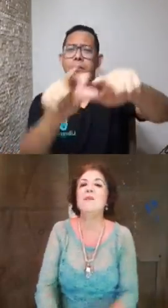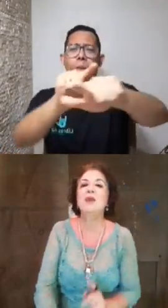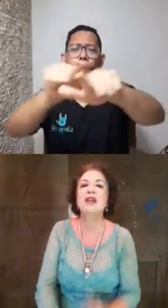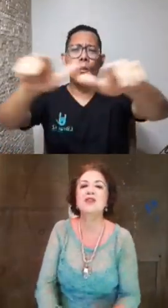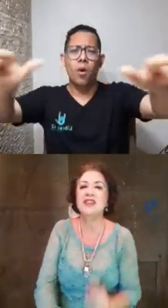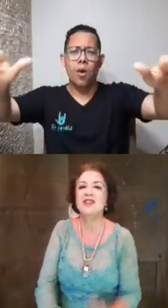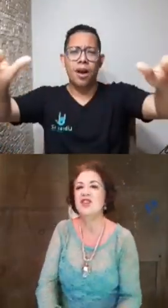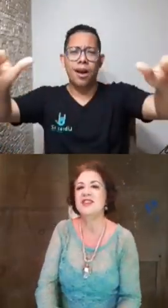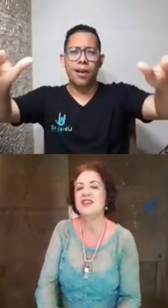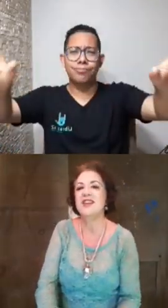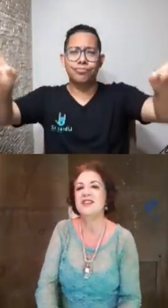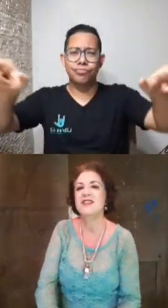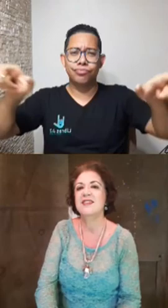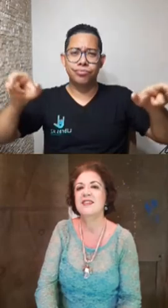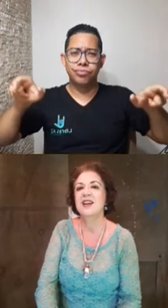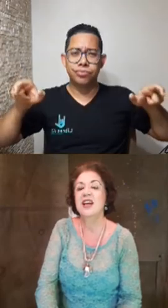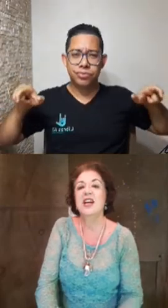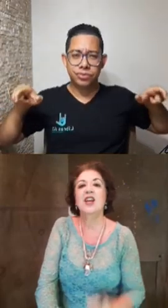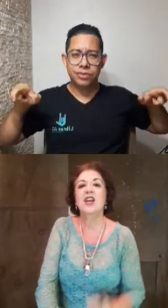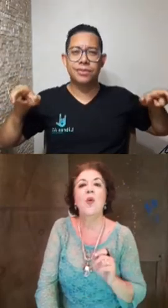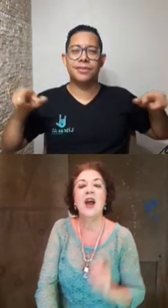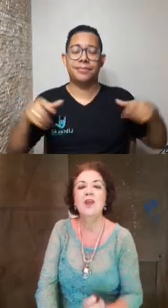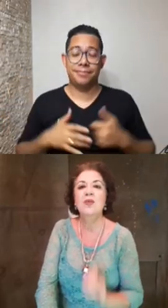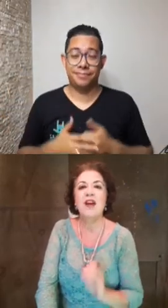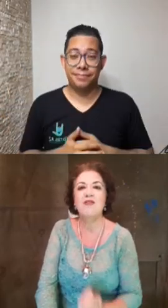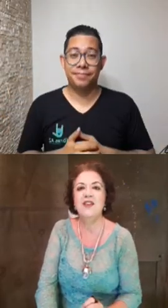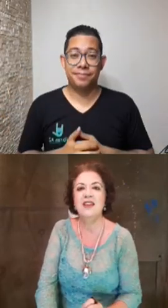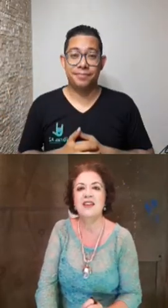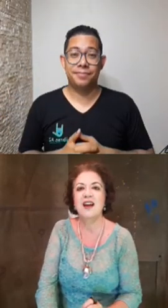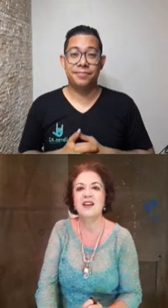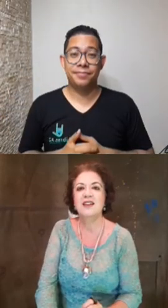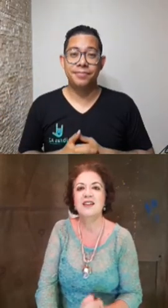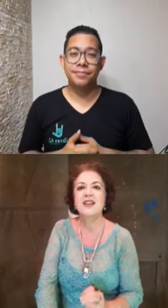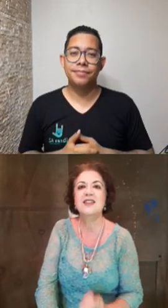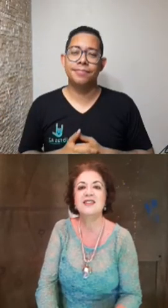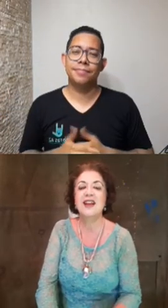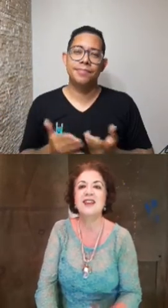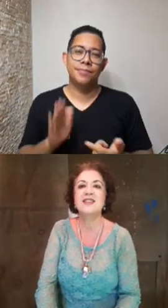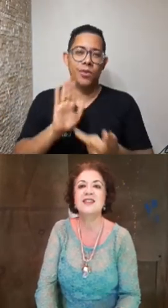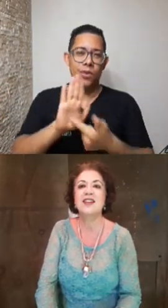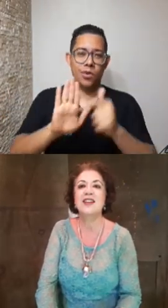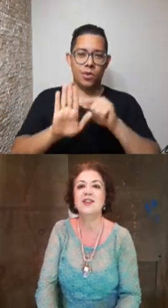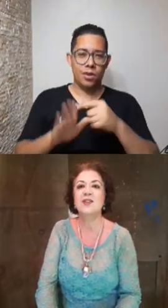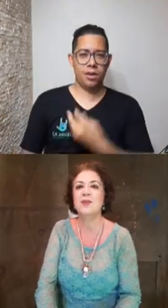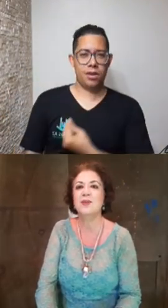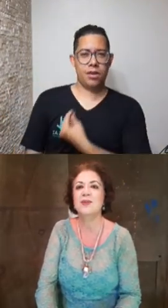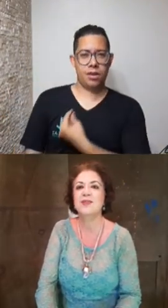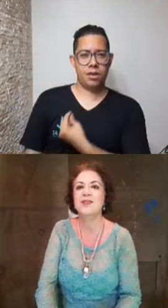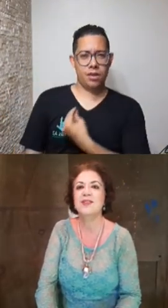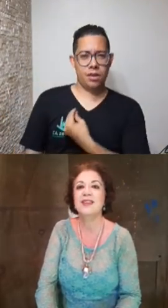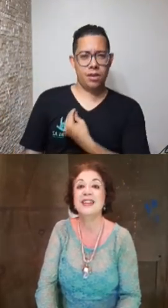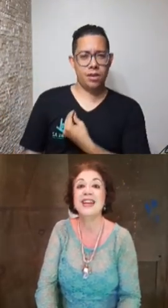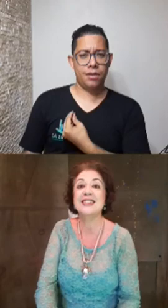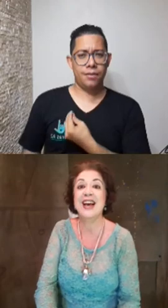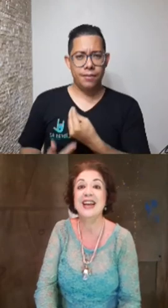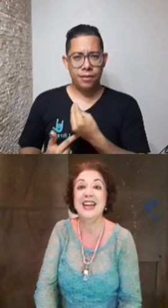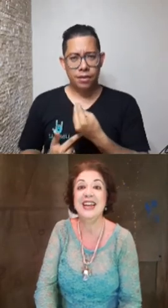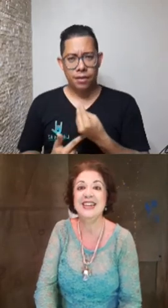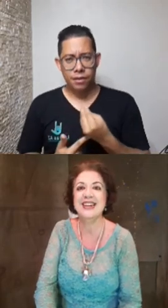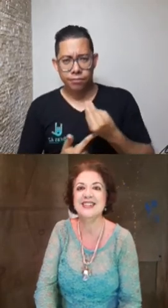E é por isso que dizem que o rio da vida está escrito